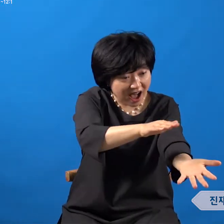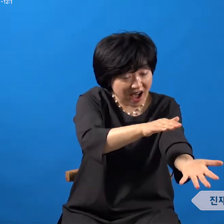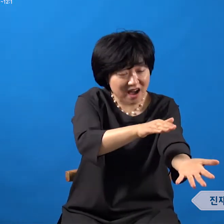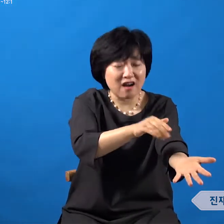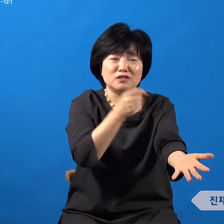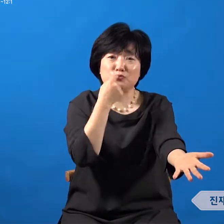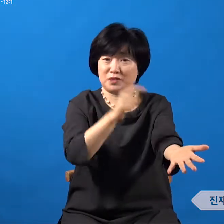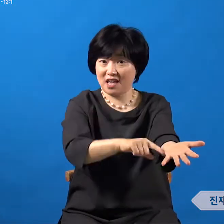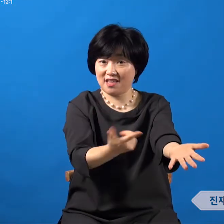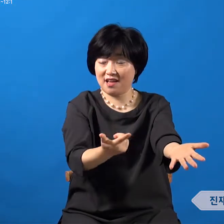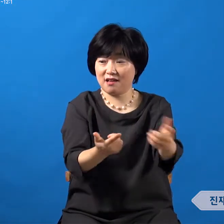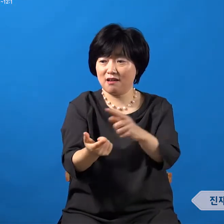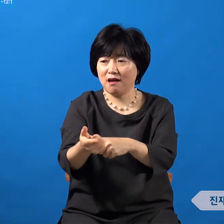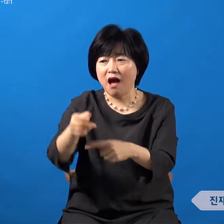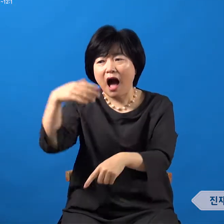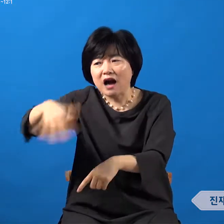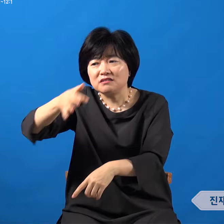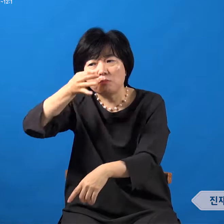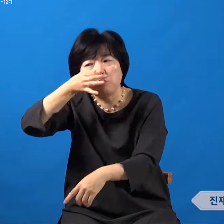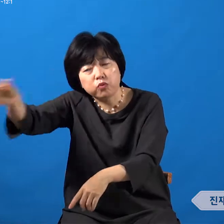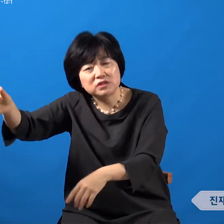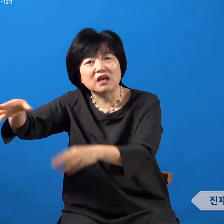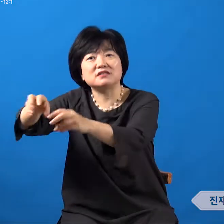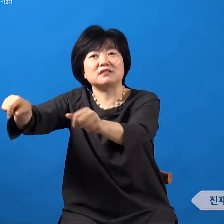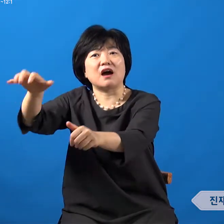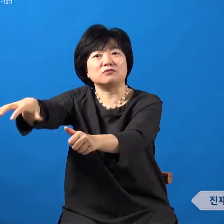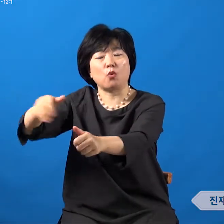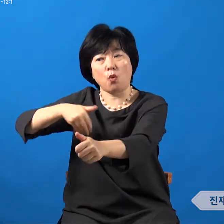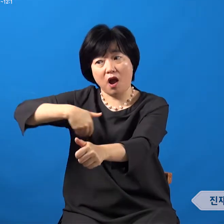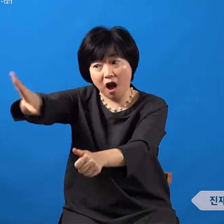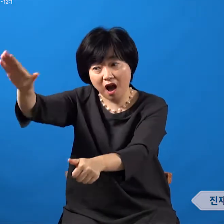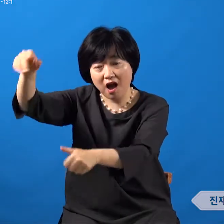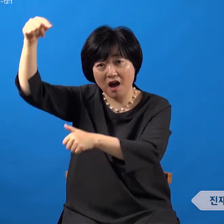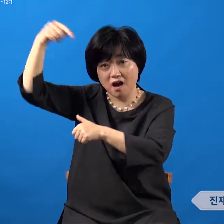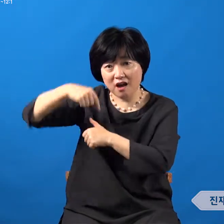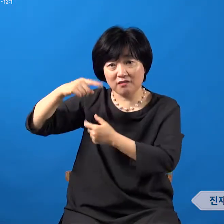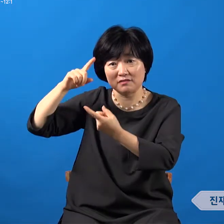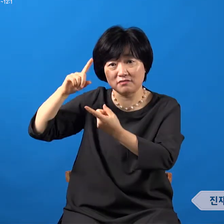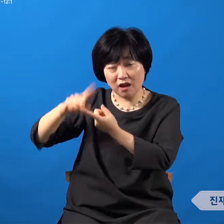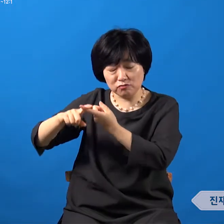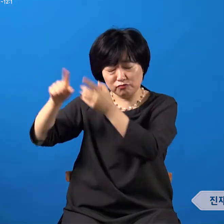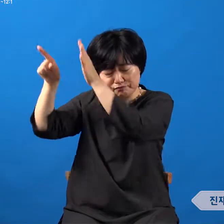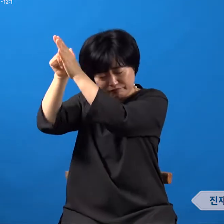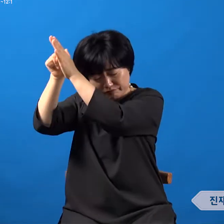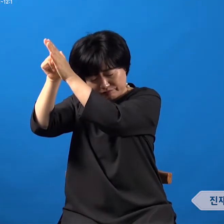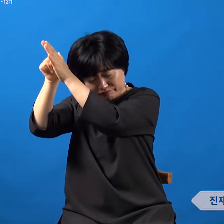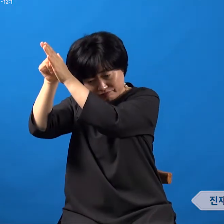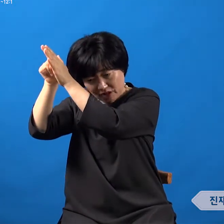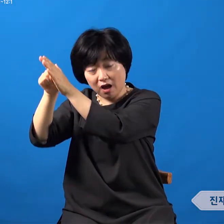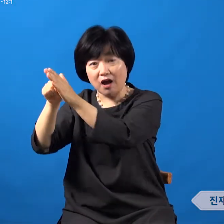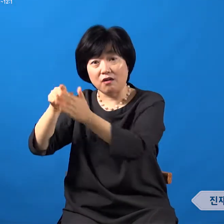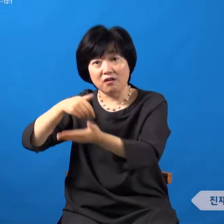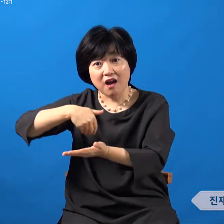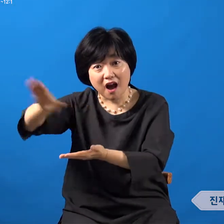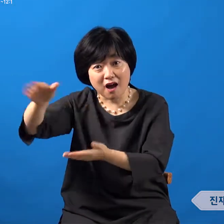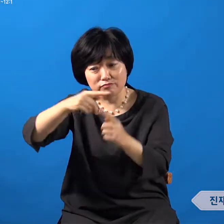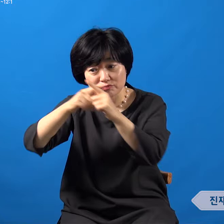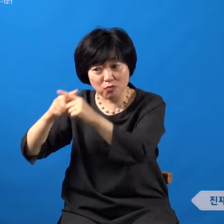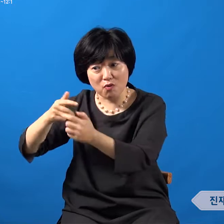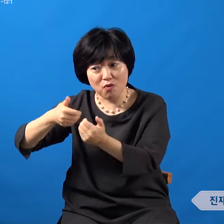것, 성경은 바로 믿음이다라고 말씀하고 있음을 봅니다.